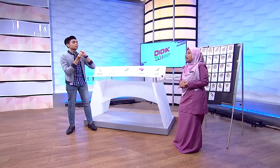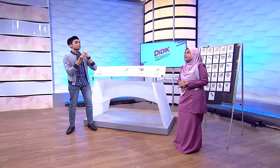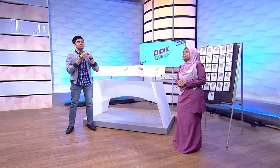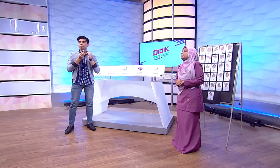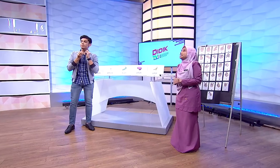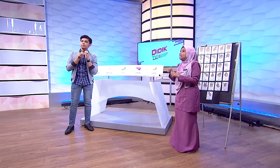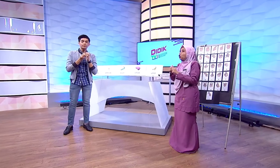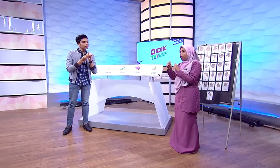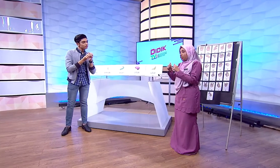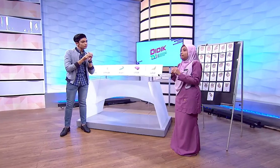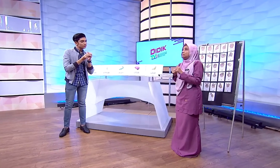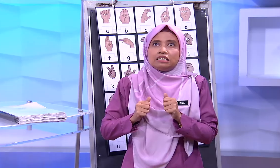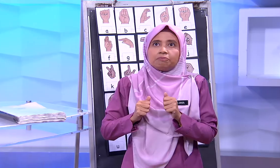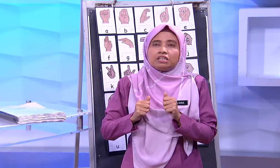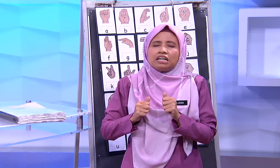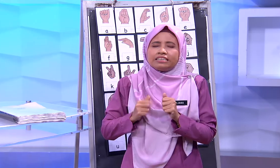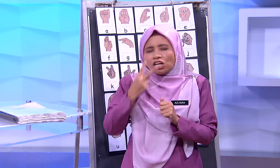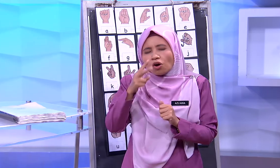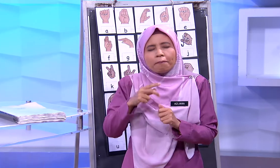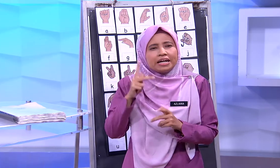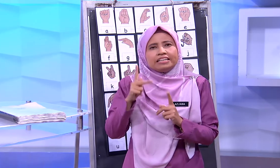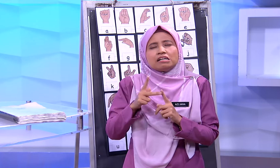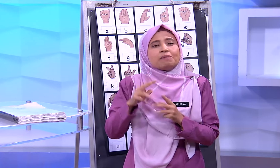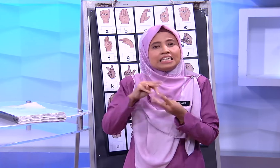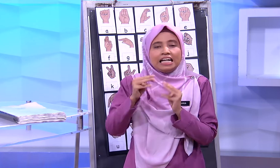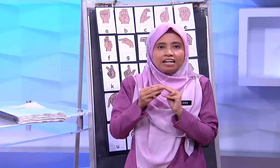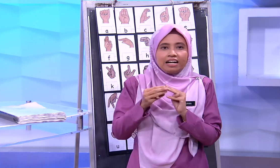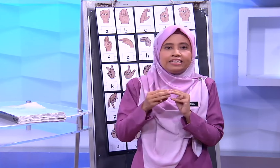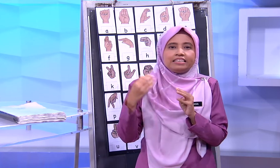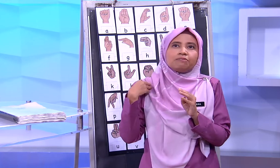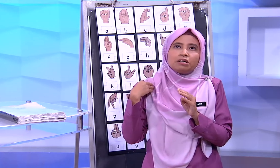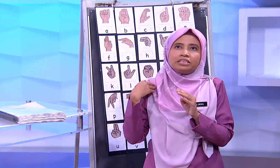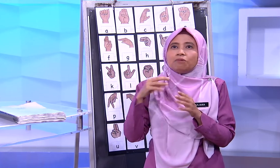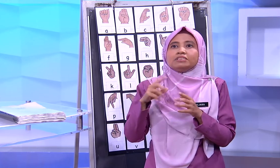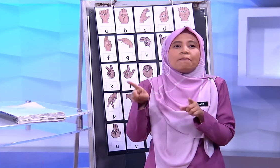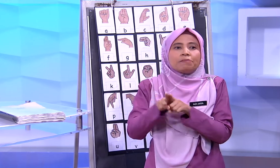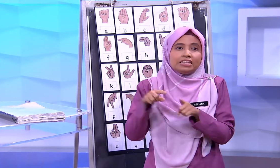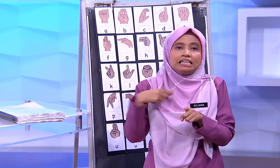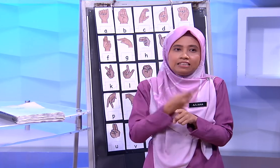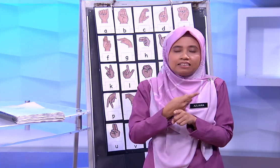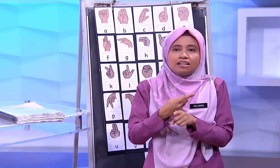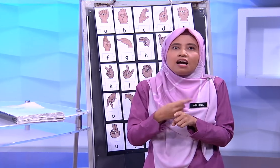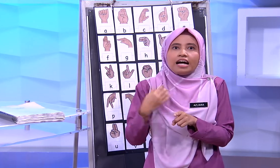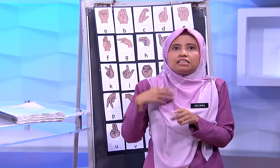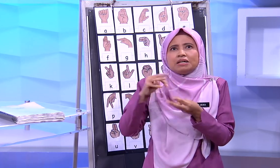yg ikut tahi apa ya Tengok kepada masalah ada macam sama macam kita Aduh